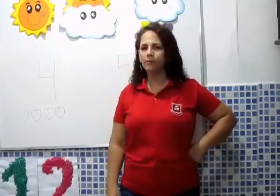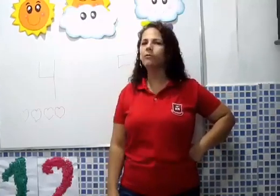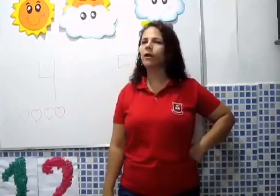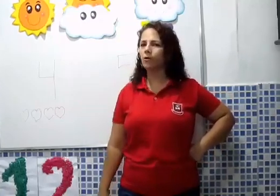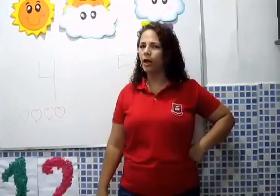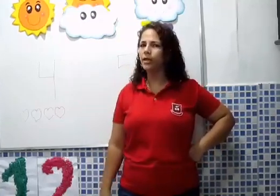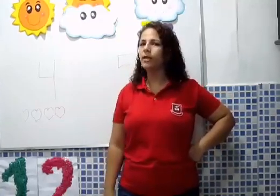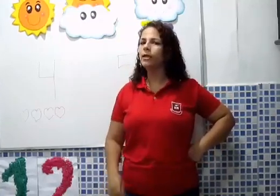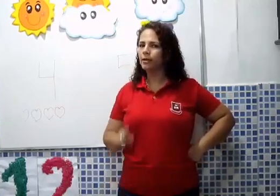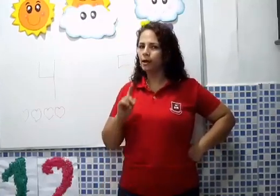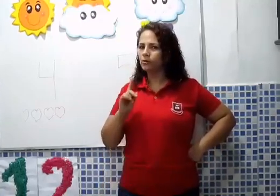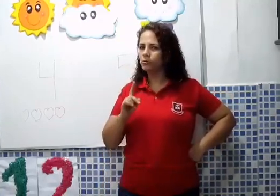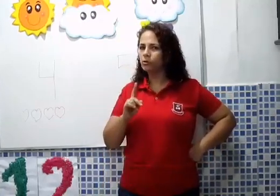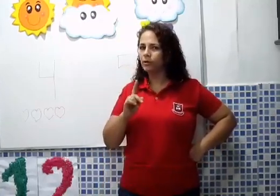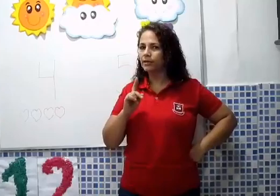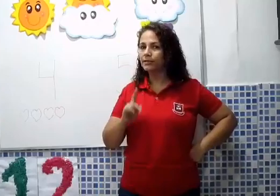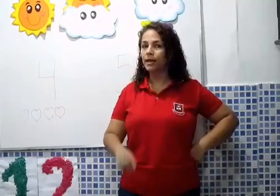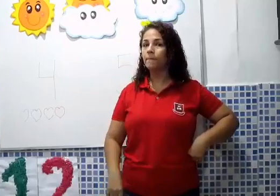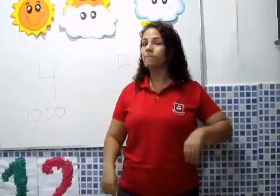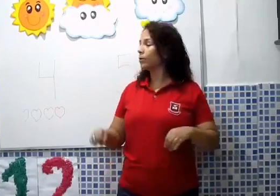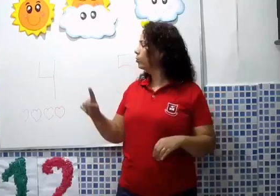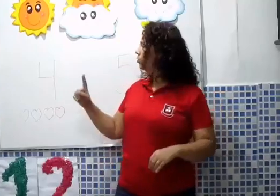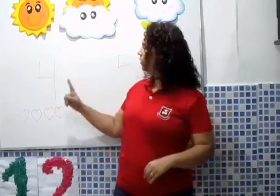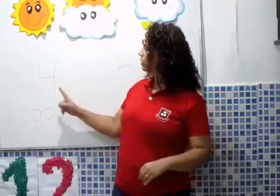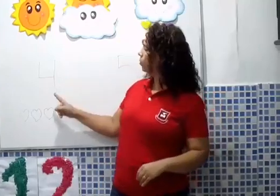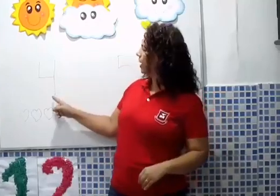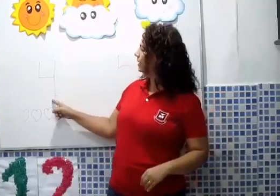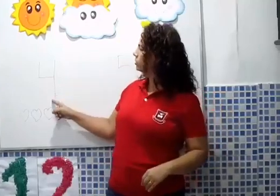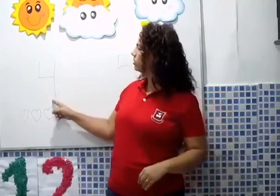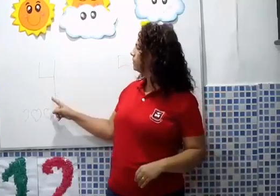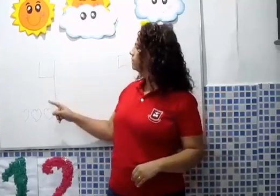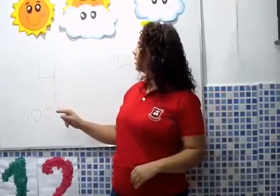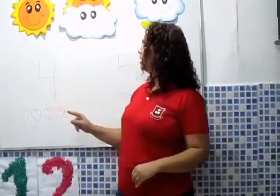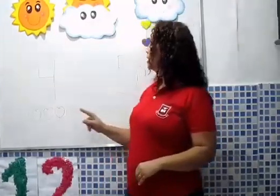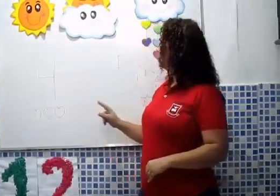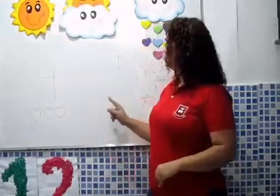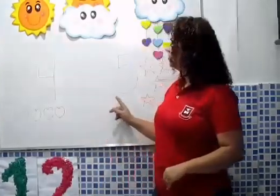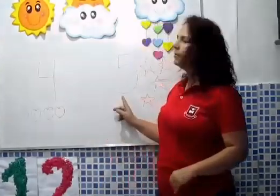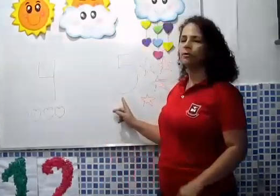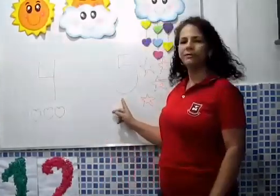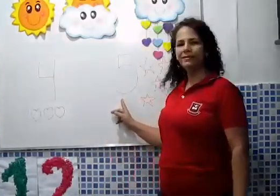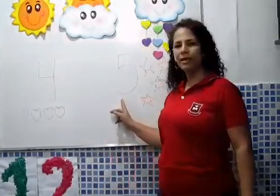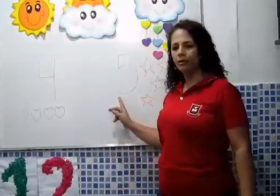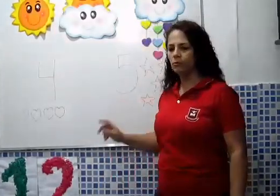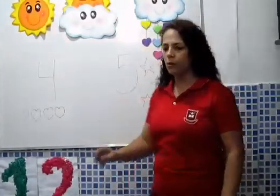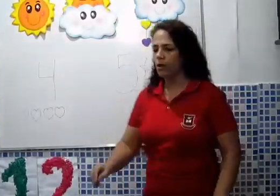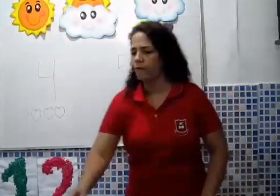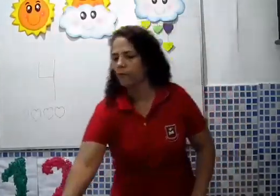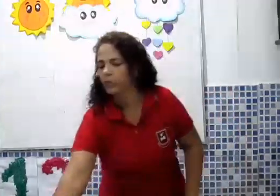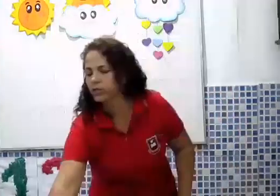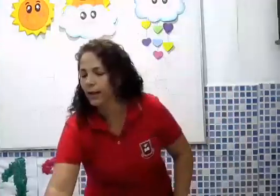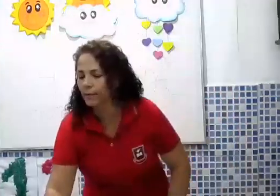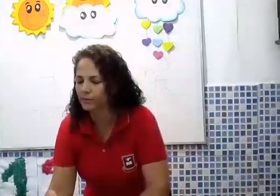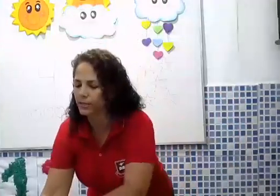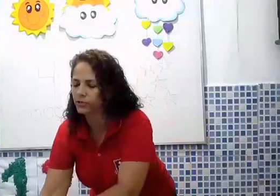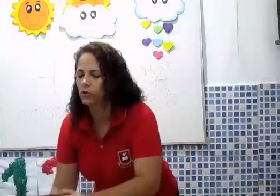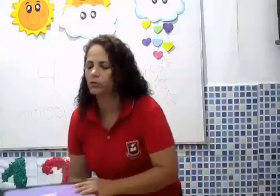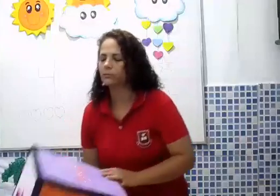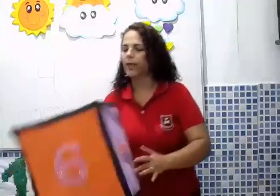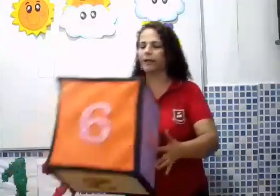tempinho agora, hein? E nós vamos conhecer o número 4 e o número 5. Vou mostrar pra vocês o nosso dado,